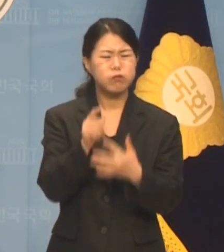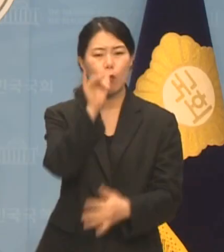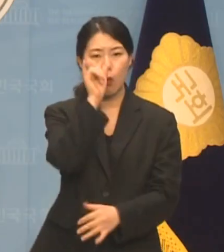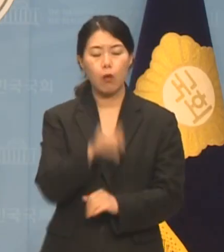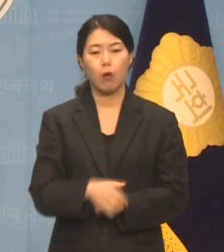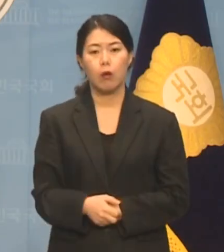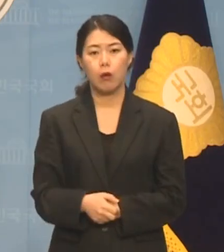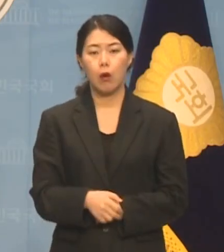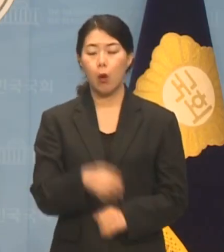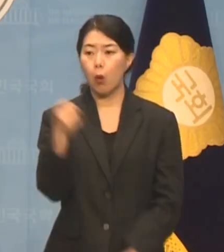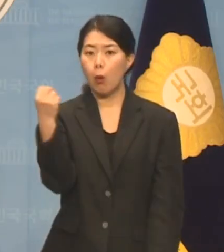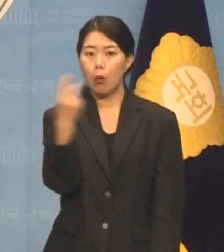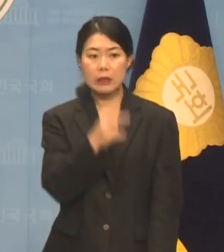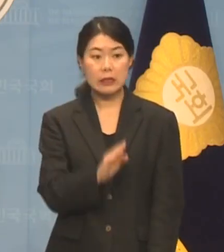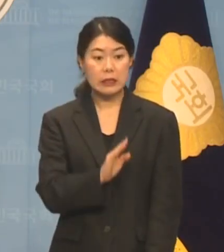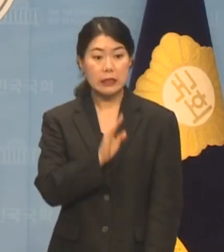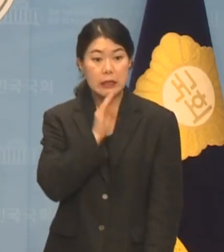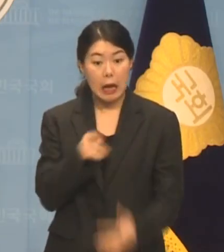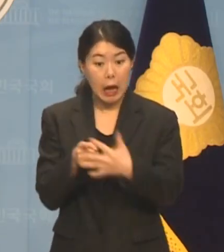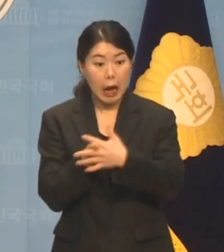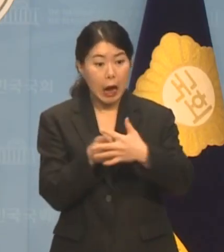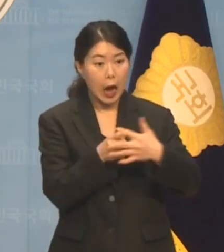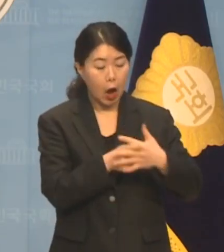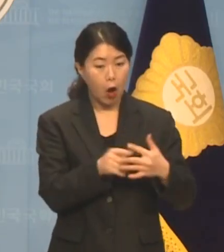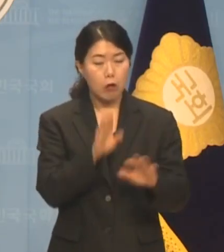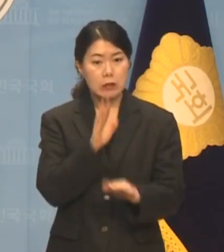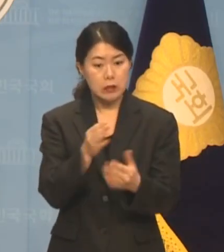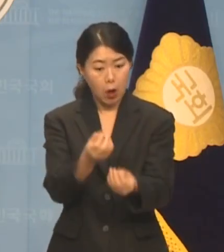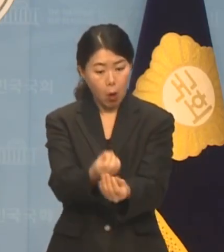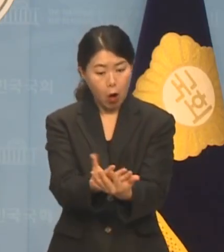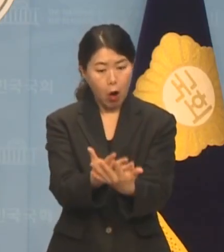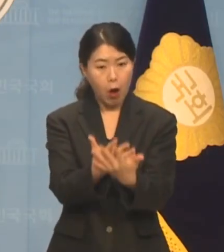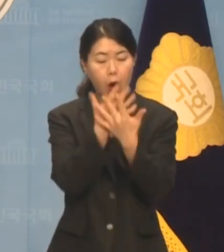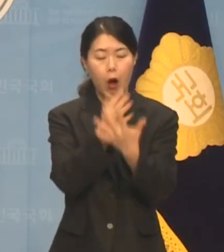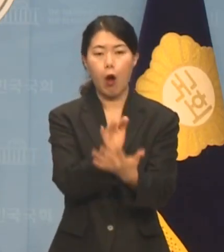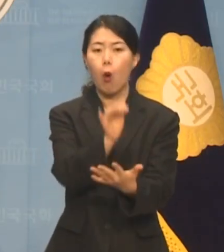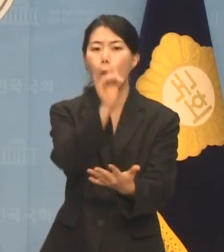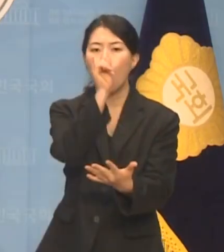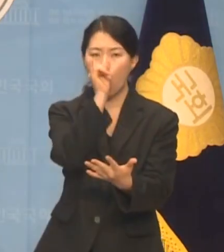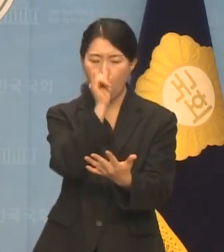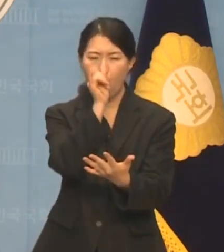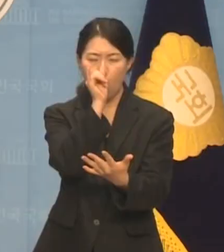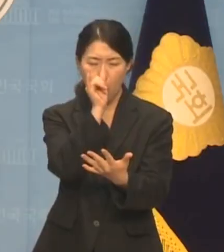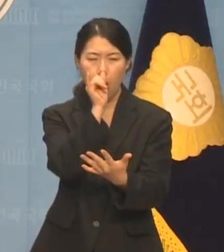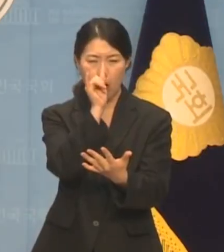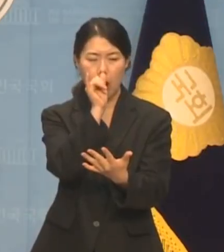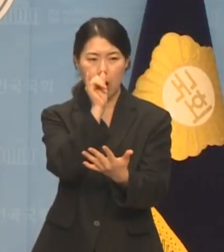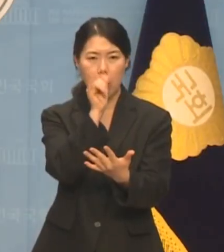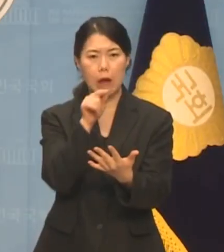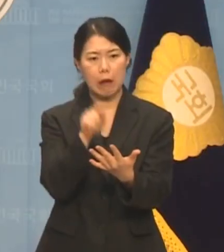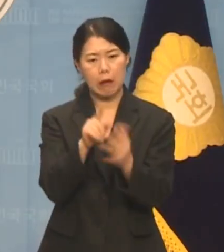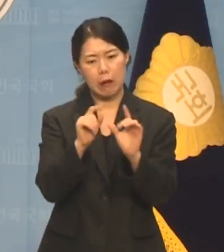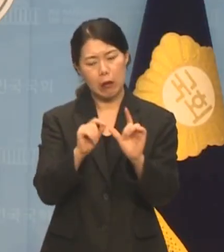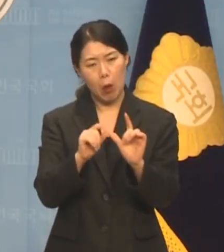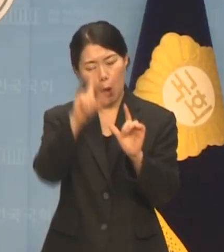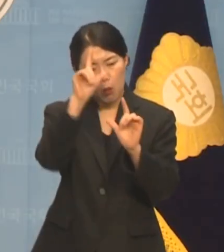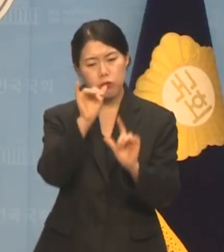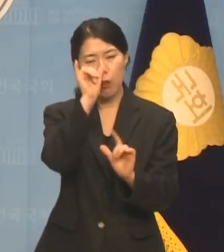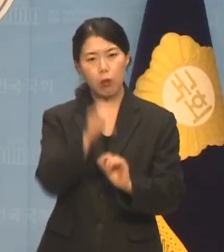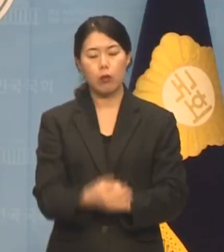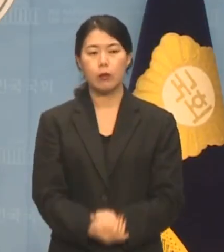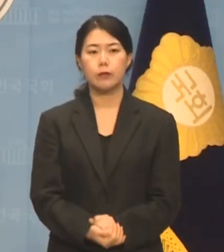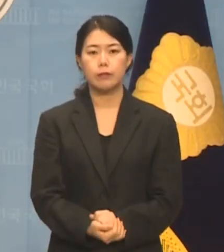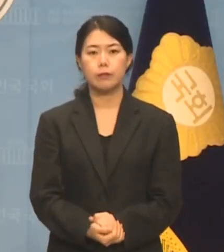다반사이고, 실제 그 예측이 현실적 결과로 나타나는 경우가 보편적으로 되고 있습니다.